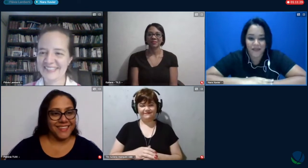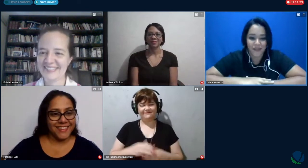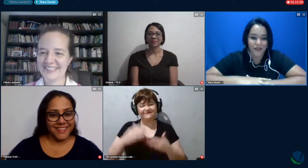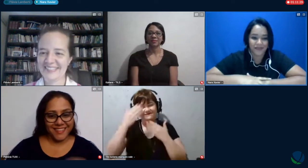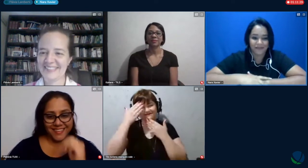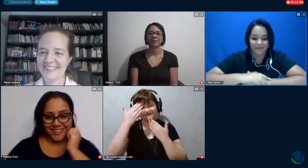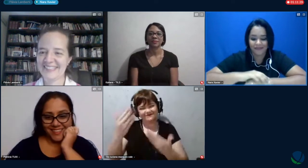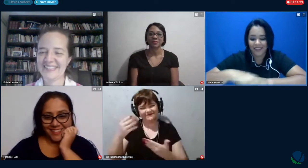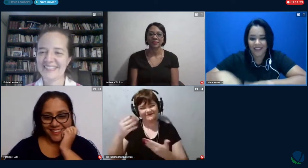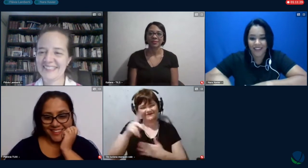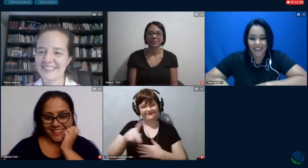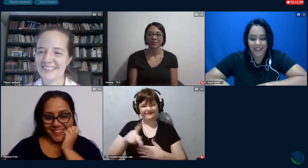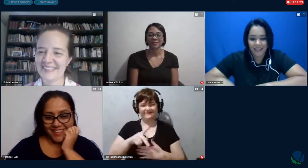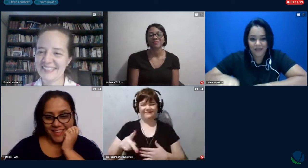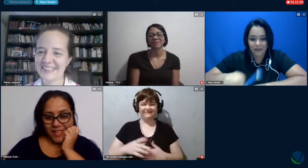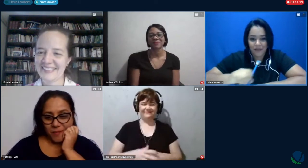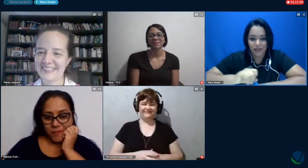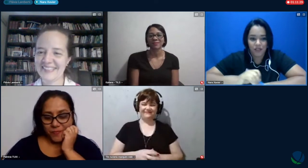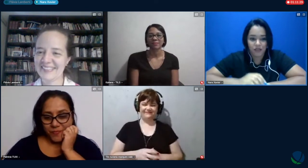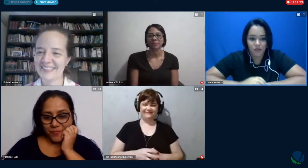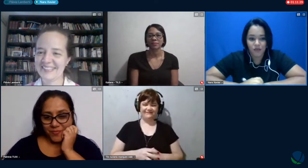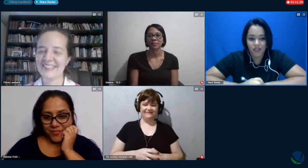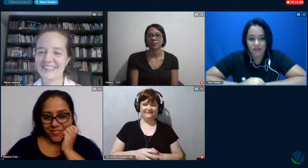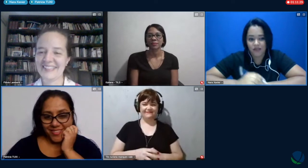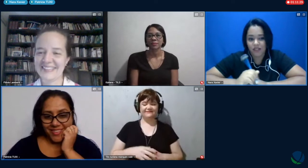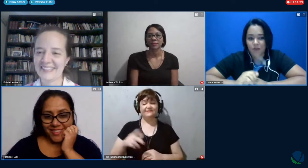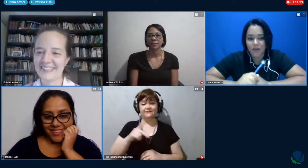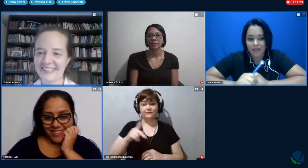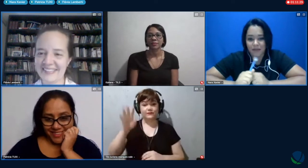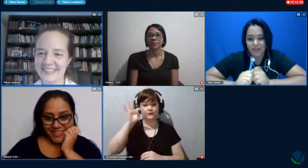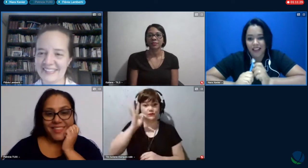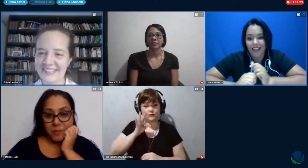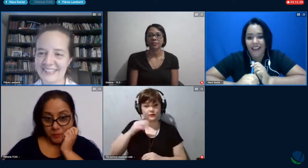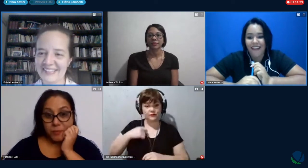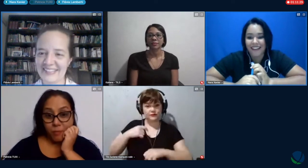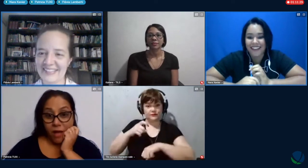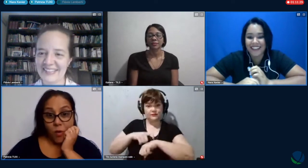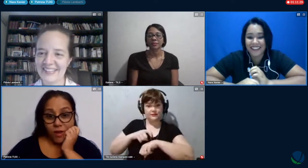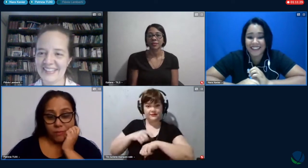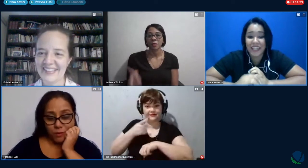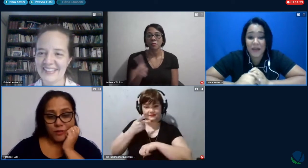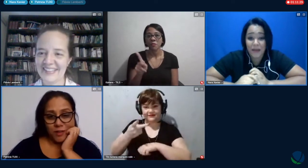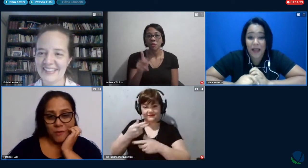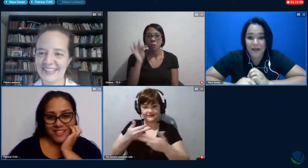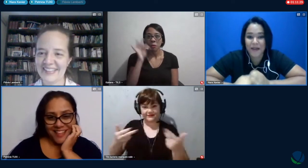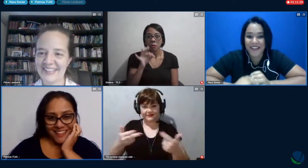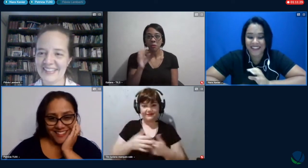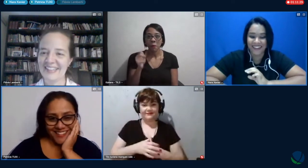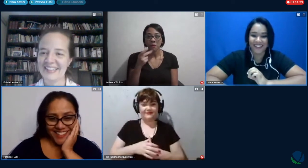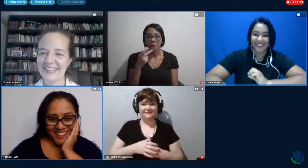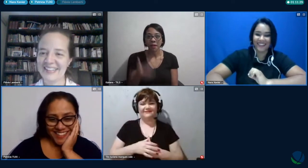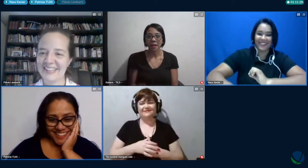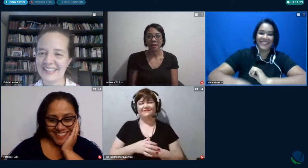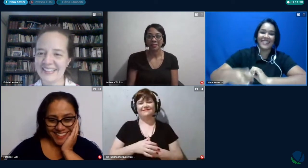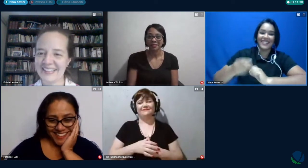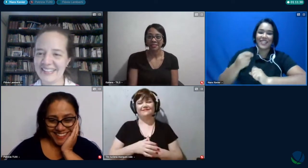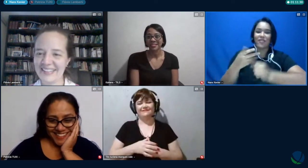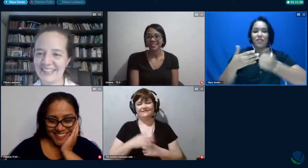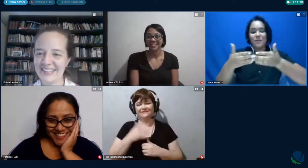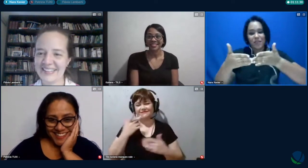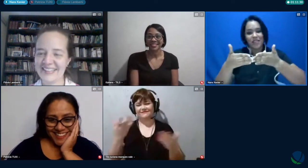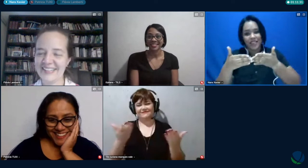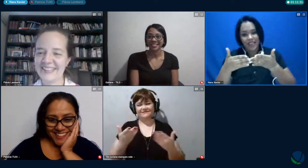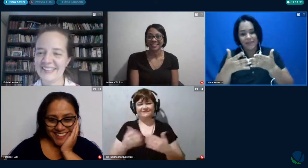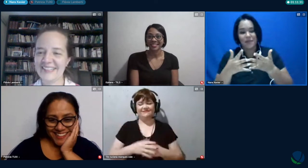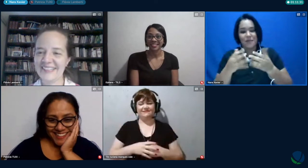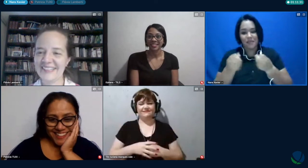Obrigada, professora. Professora Tuxi, eu vou ter um momento para falar. Agora, pode começar. Eu